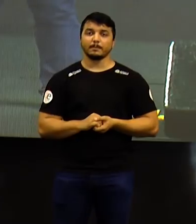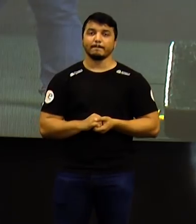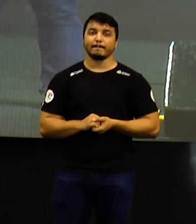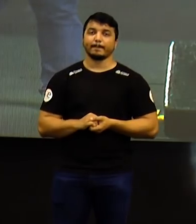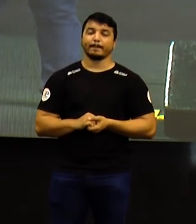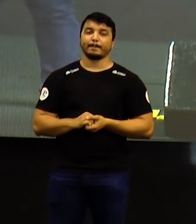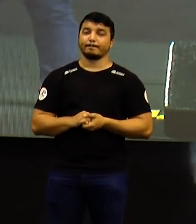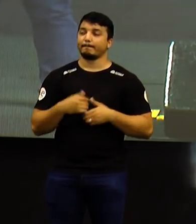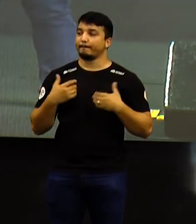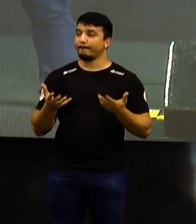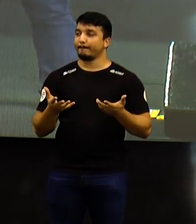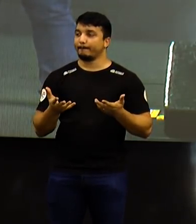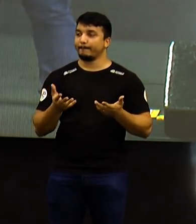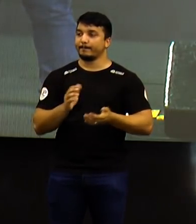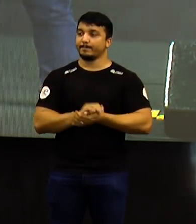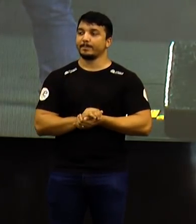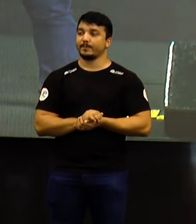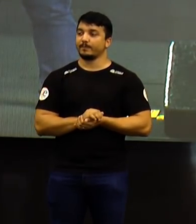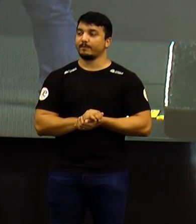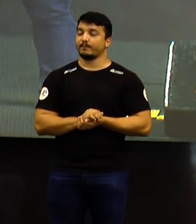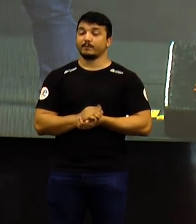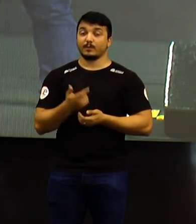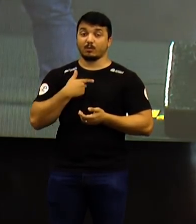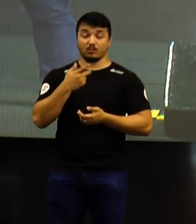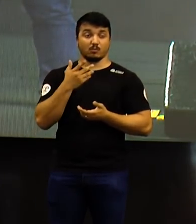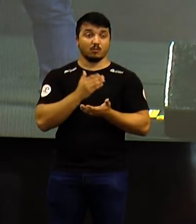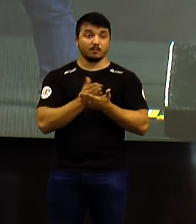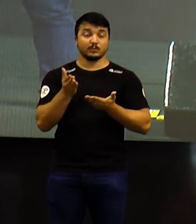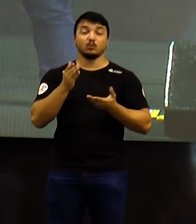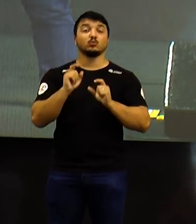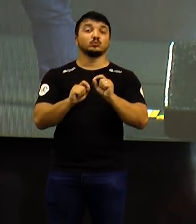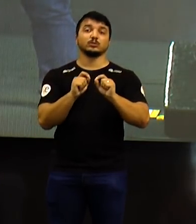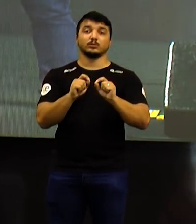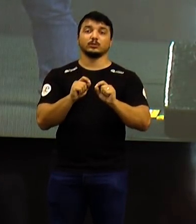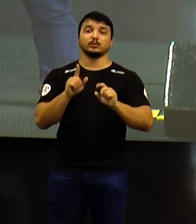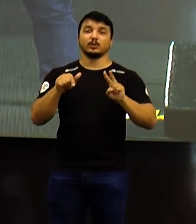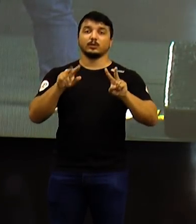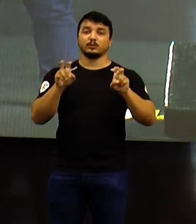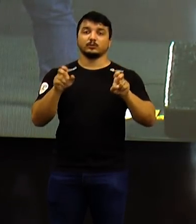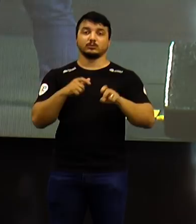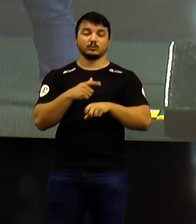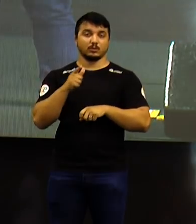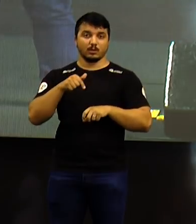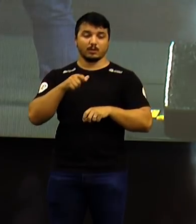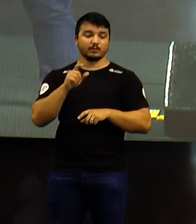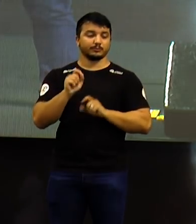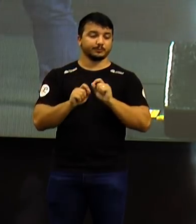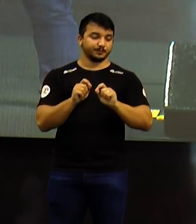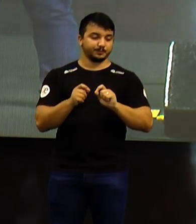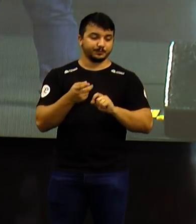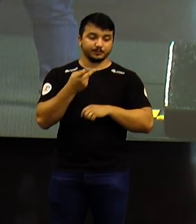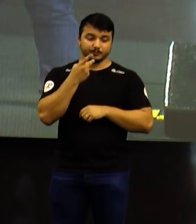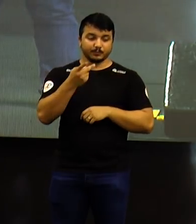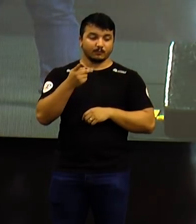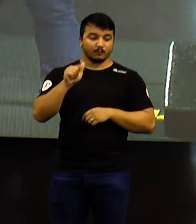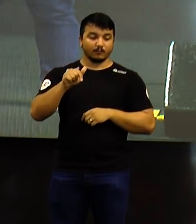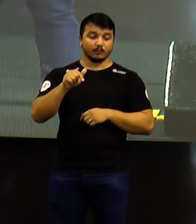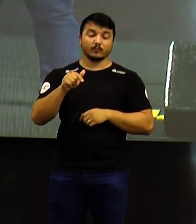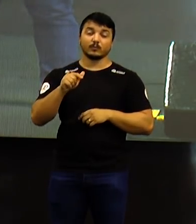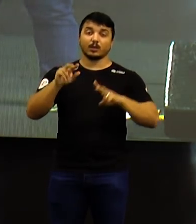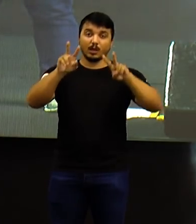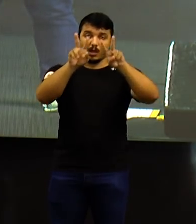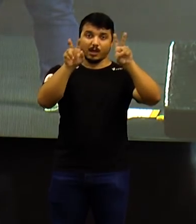oportunidade. Moçada, eu vou começar com vocês, já dizendo para vocês o seguinte: nós vamos começar